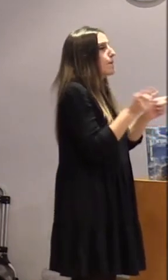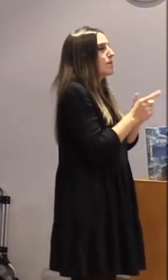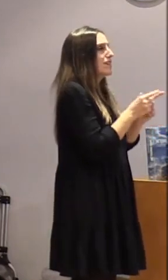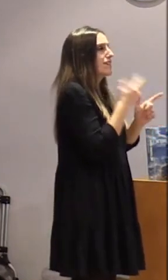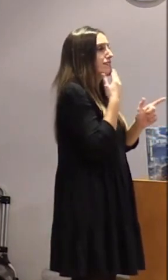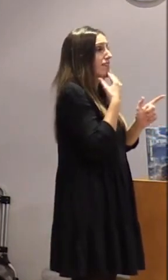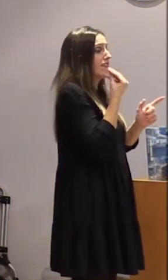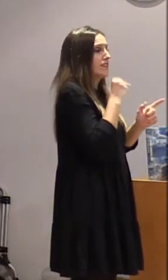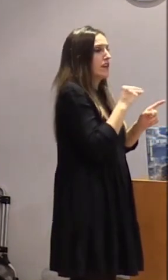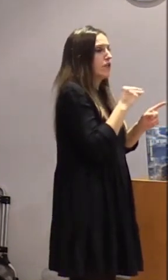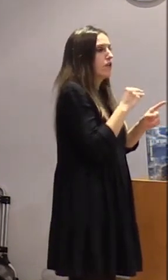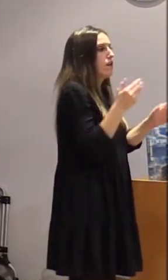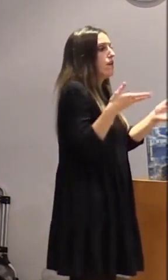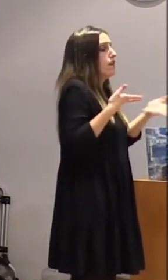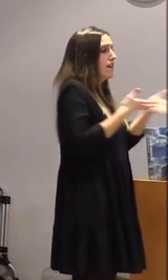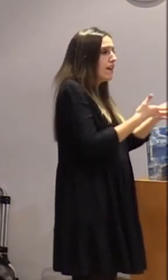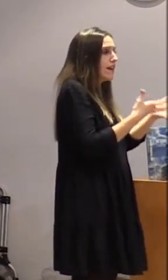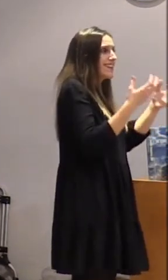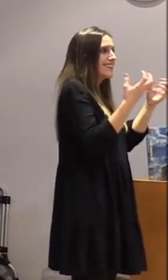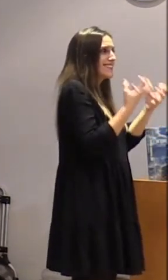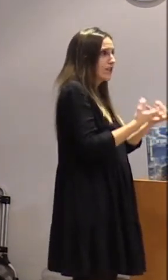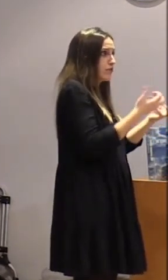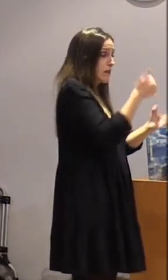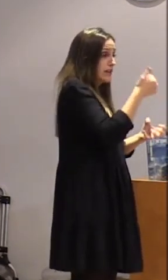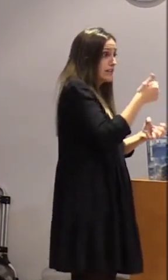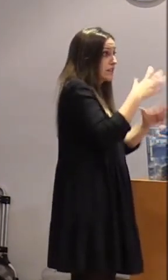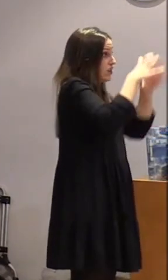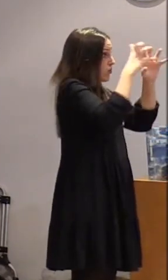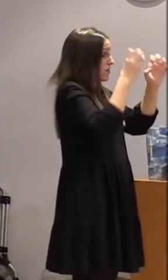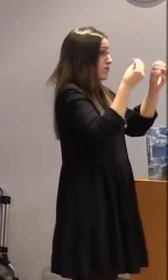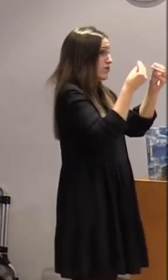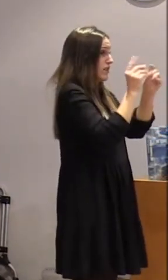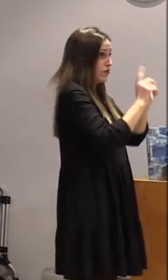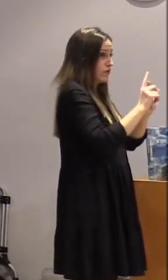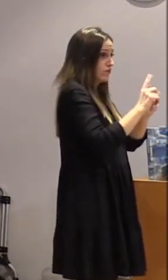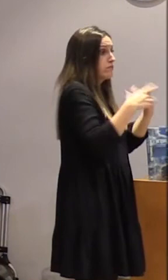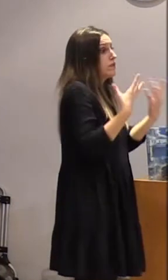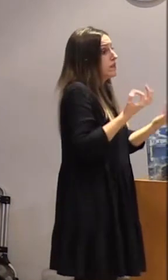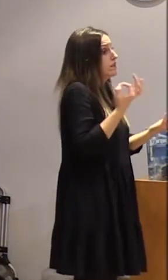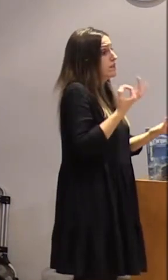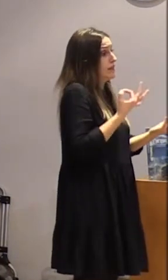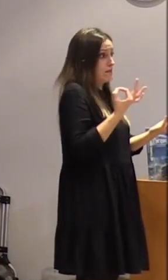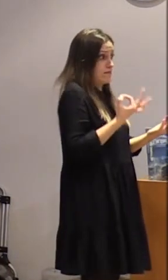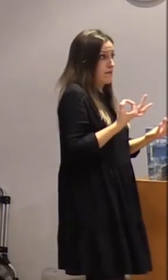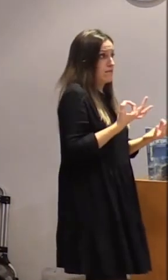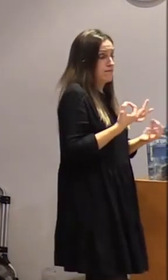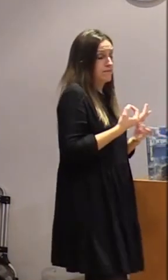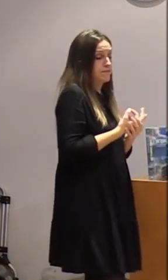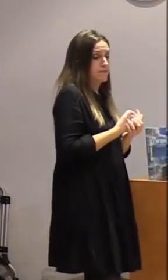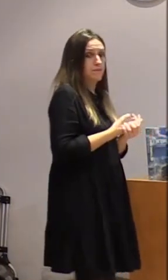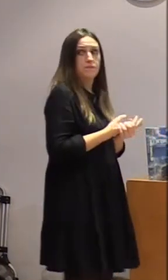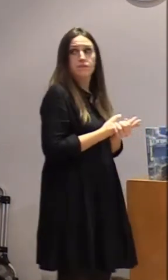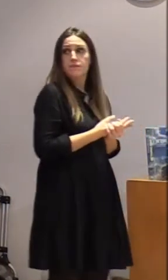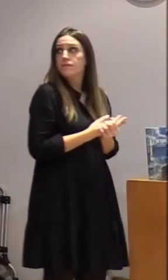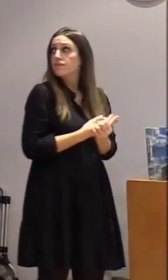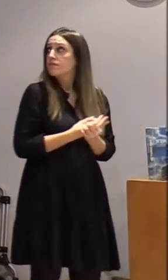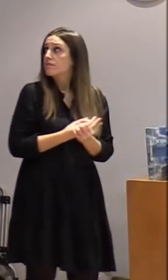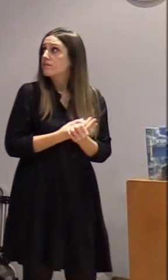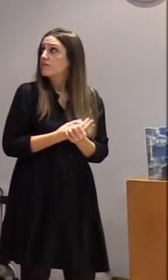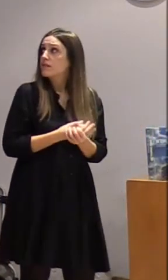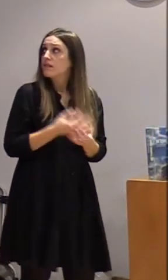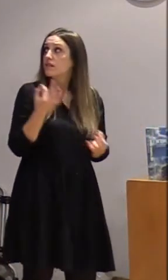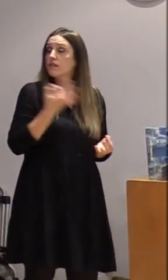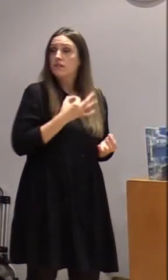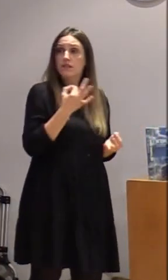que estar el aire más seco, tendría que haber menos nubes en los cielos de Madrid, y lo que tenía que haber puesto Velázquez en sus cuadros